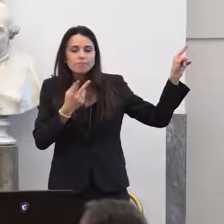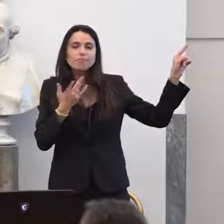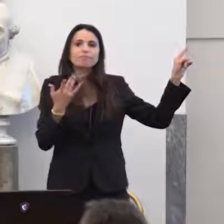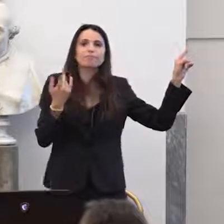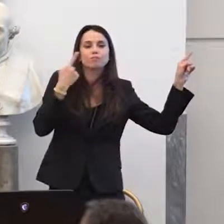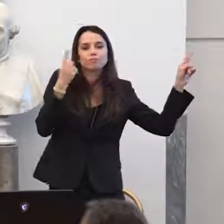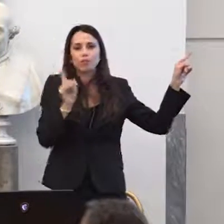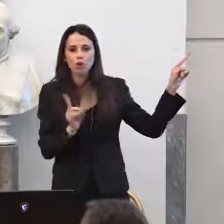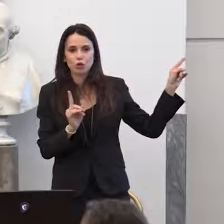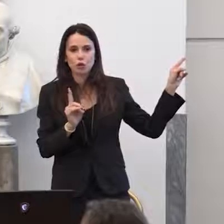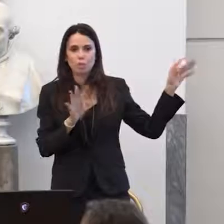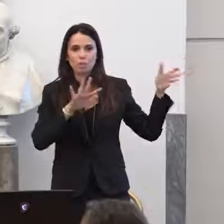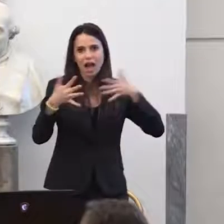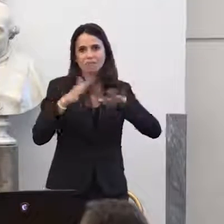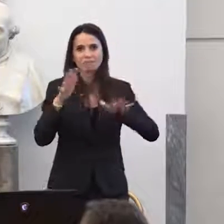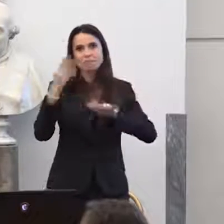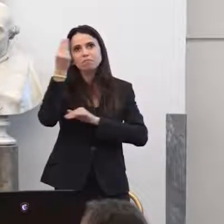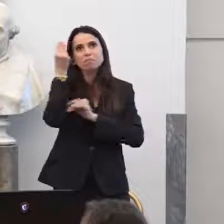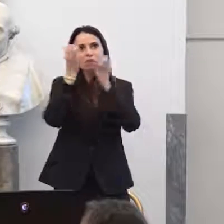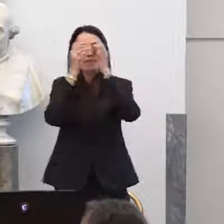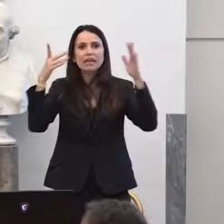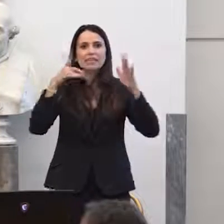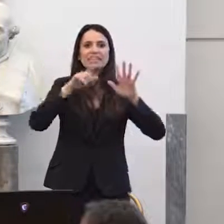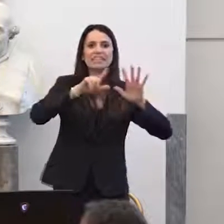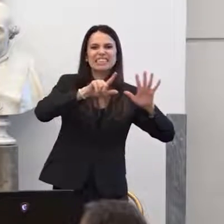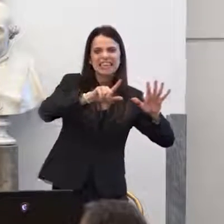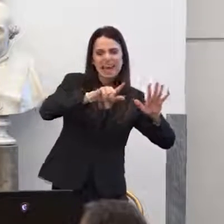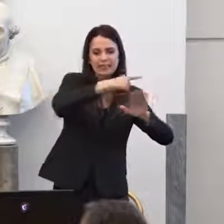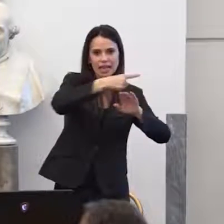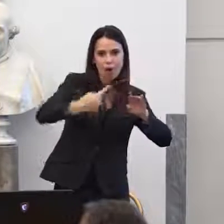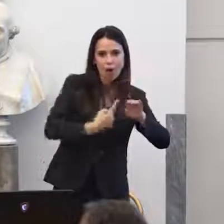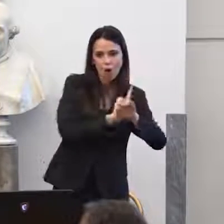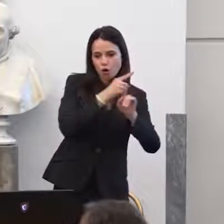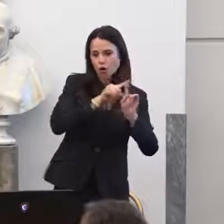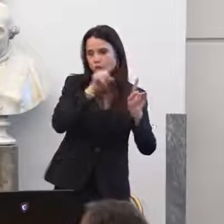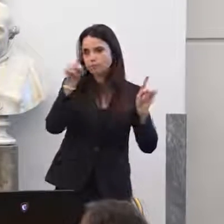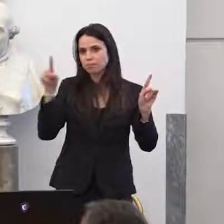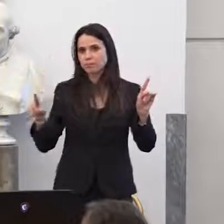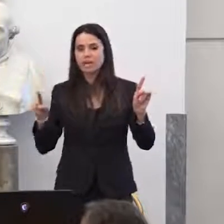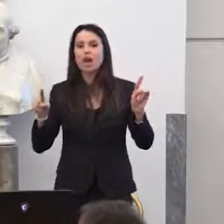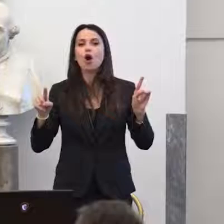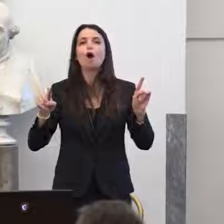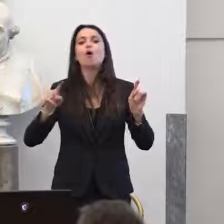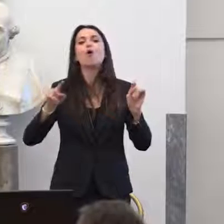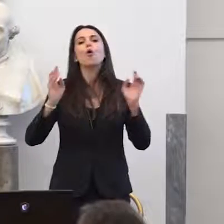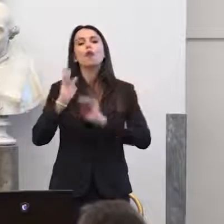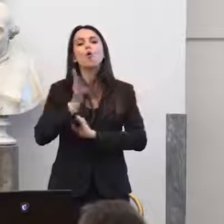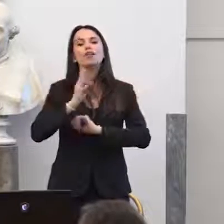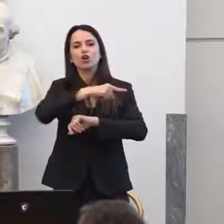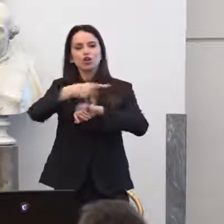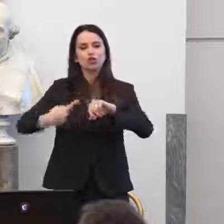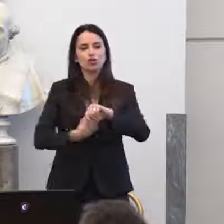dalle 7 ore die alle 14 ore l'anno, ok?